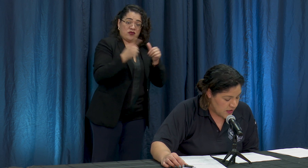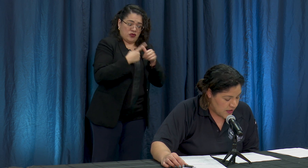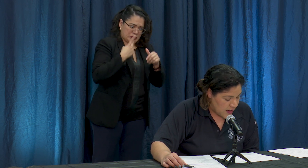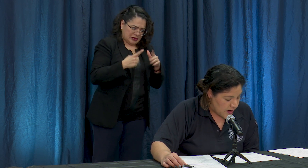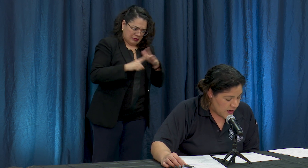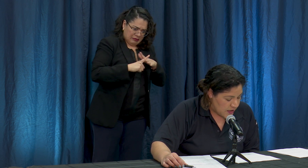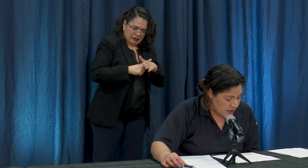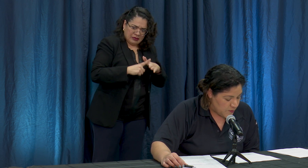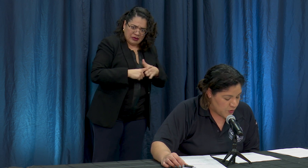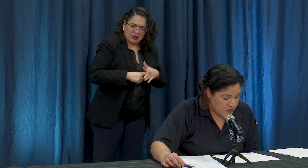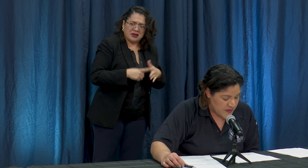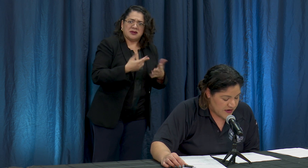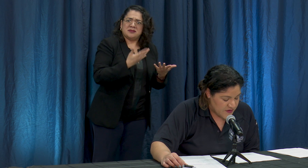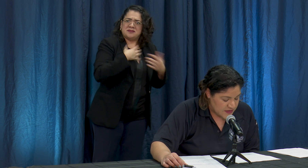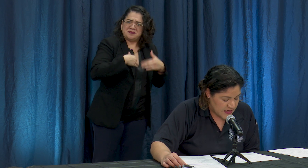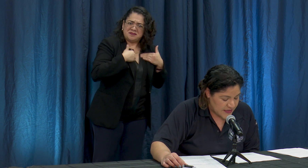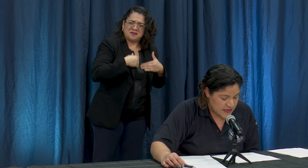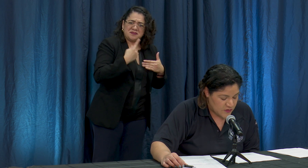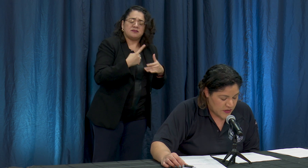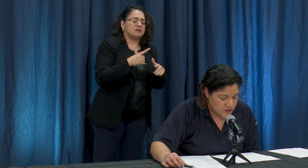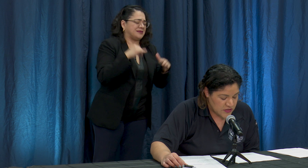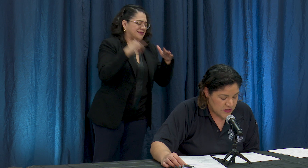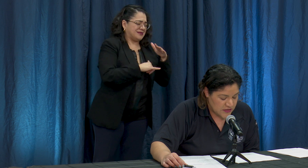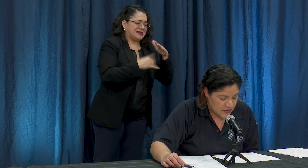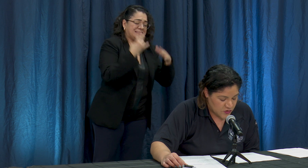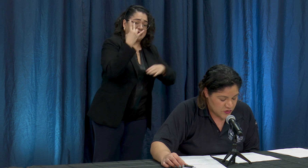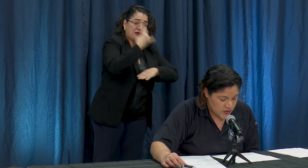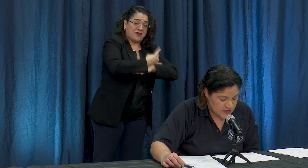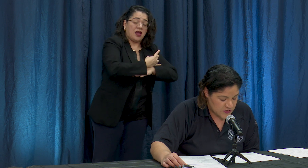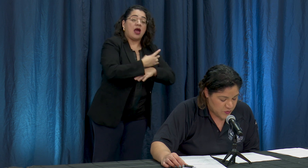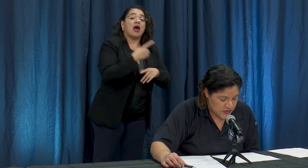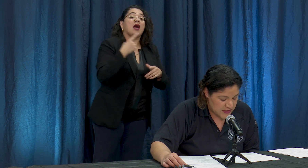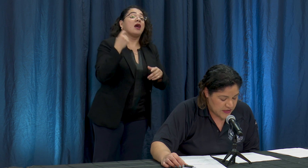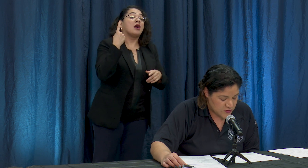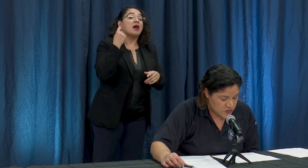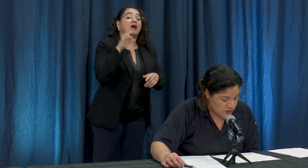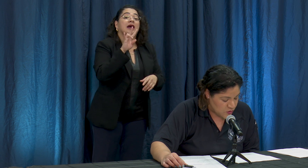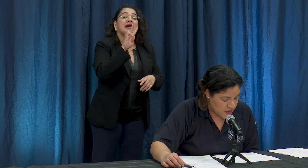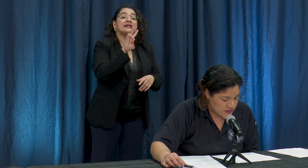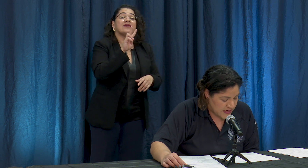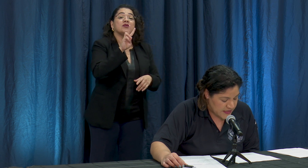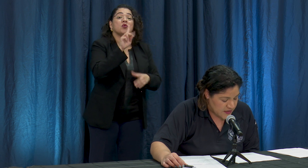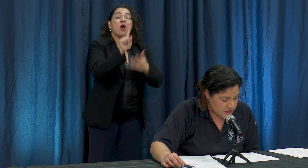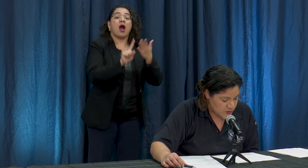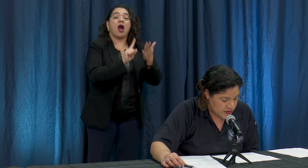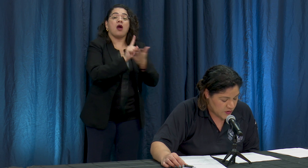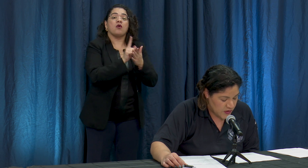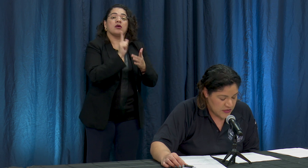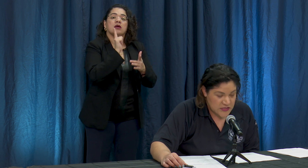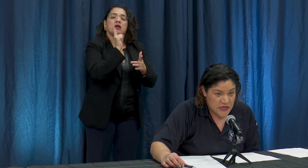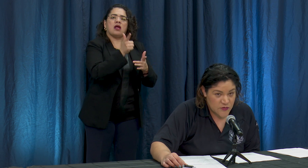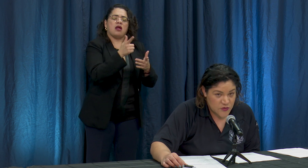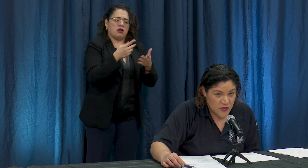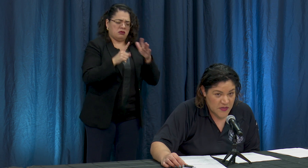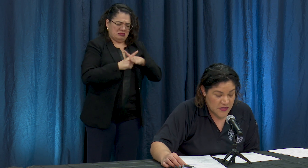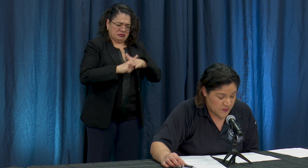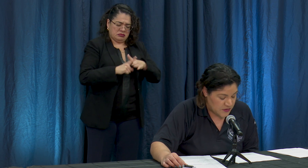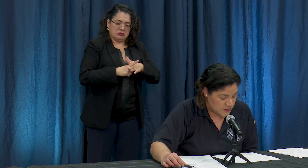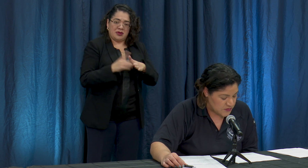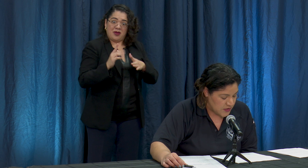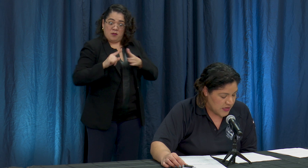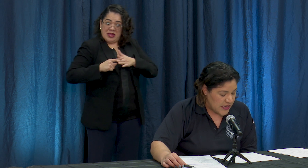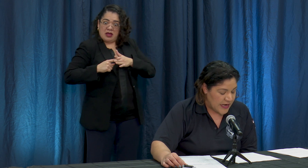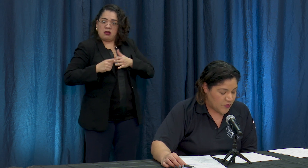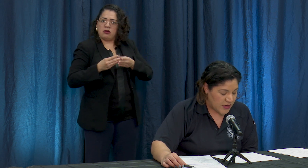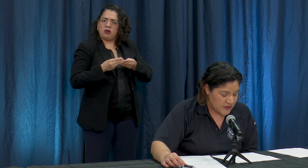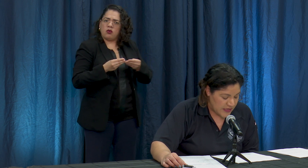sintomáticos por primera vez, hasta al menos 72 horas después de que sus síntomas se hayan resuelto sin el uso de